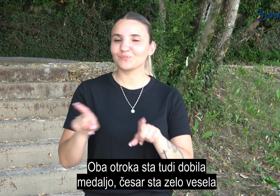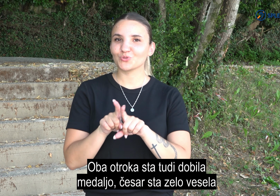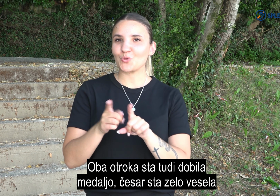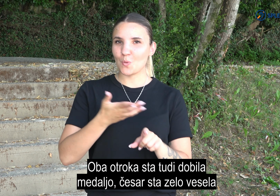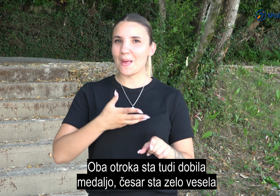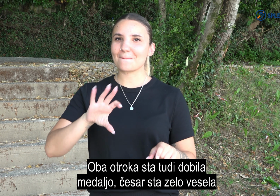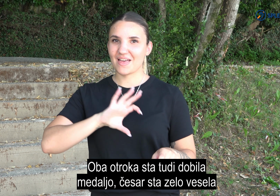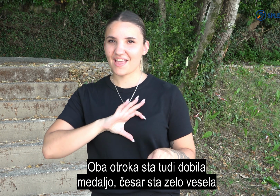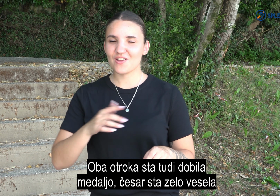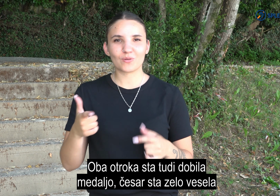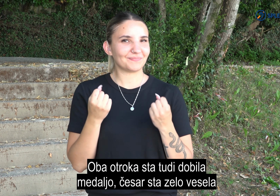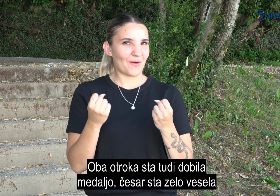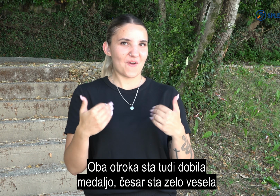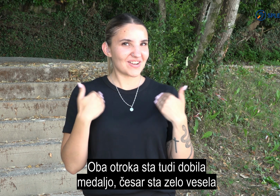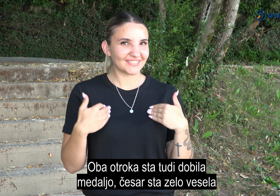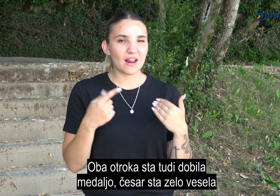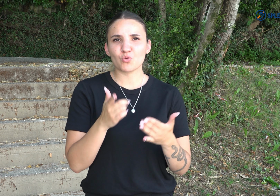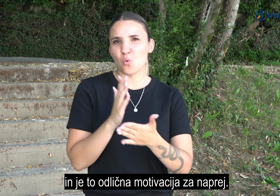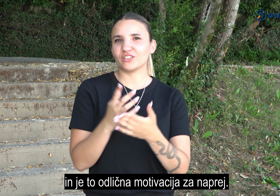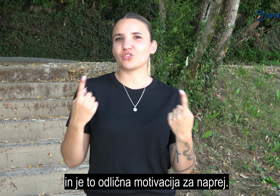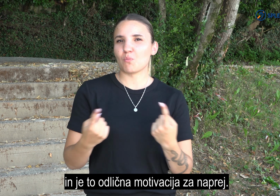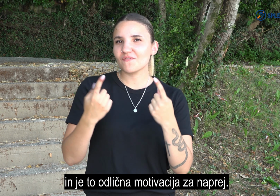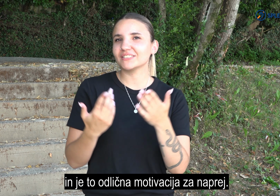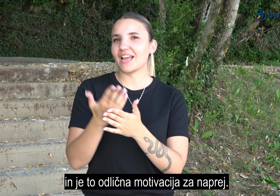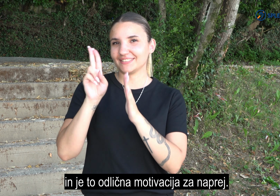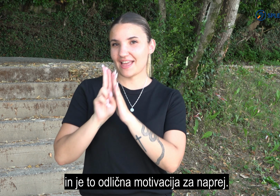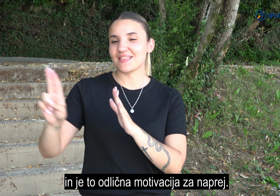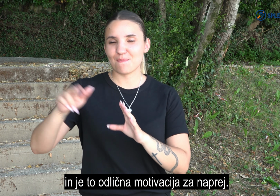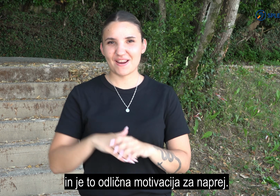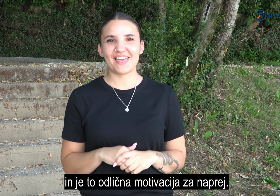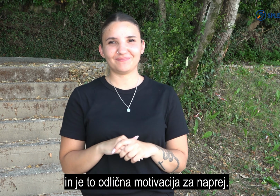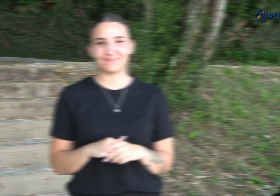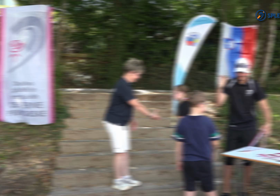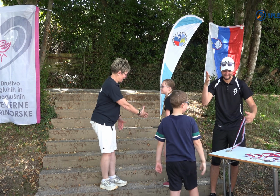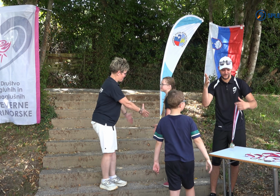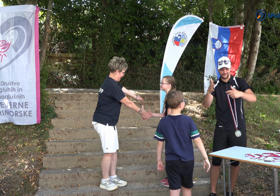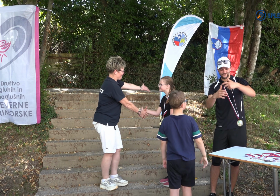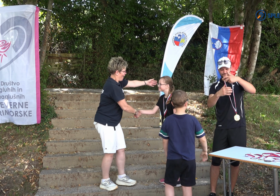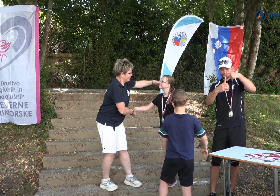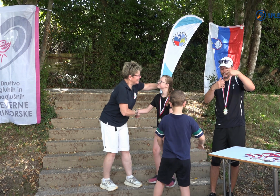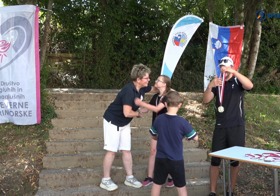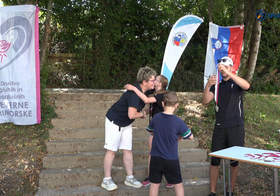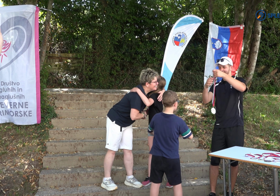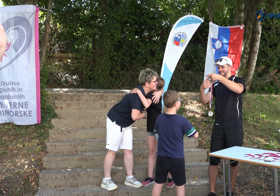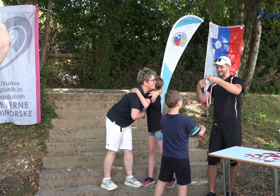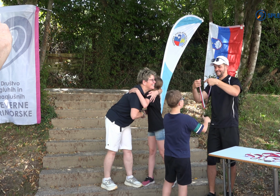Oba otroka sta tudi dobila medaljo, česar sta zelo vesela in je to odlična motivacija za naprej.